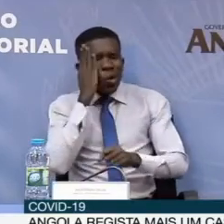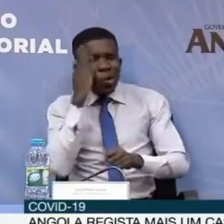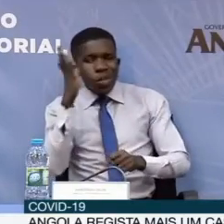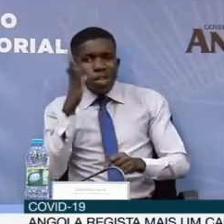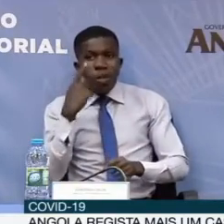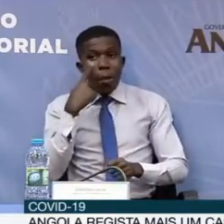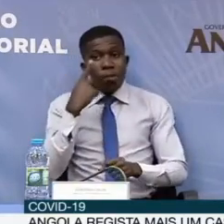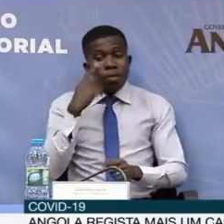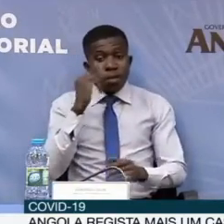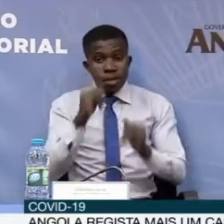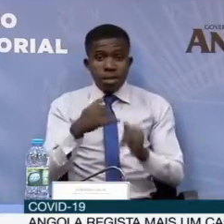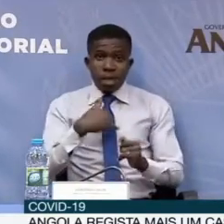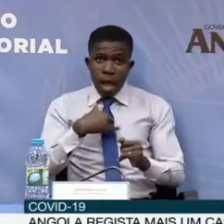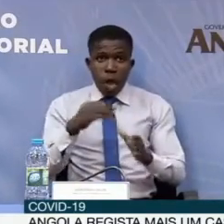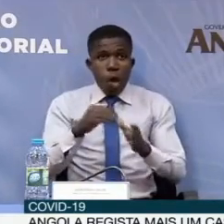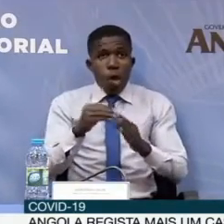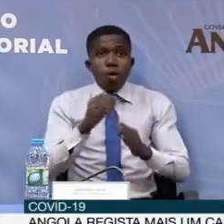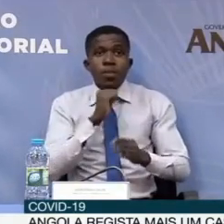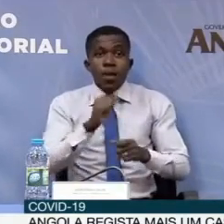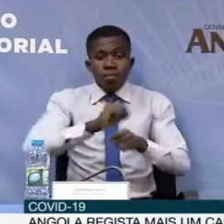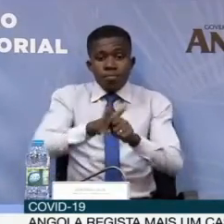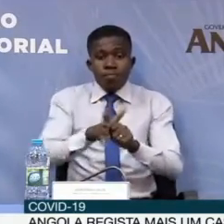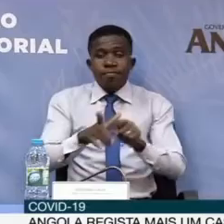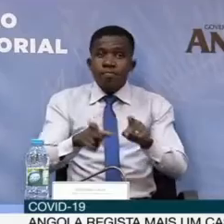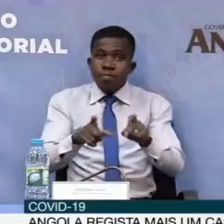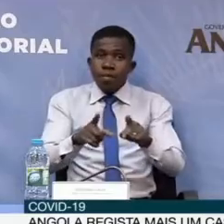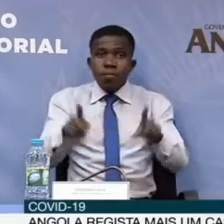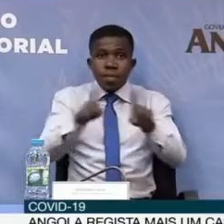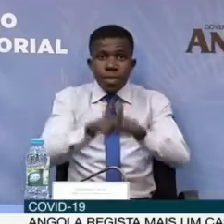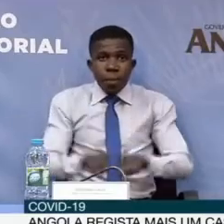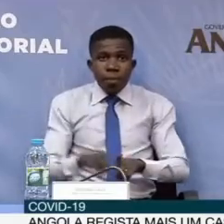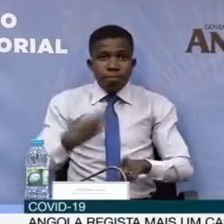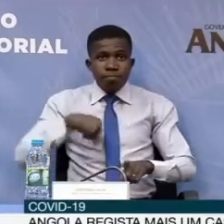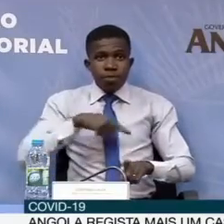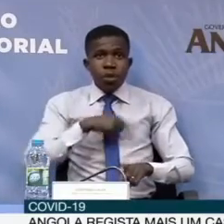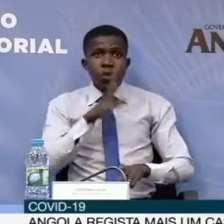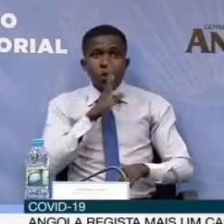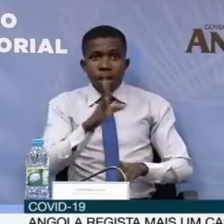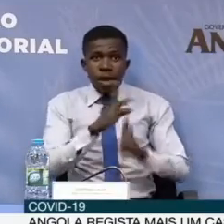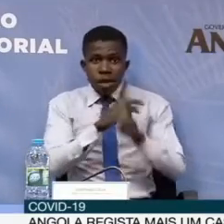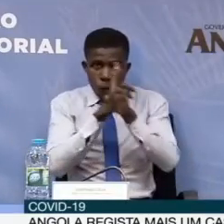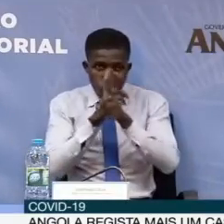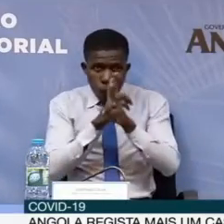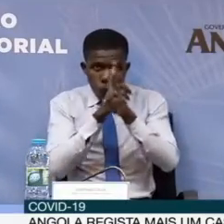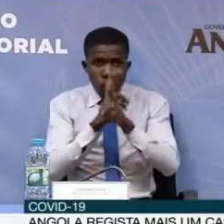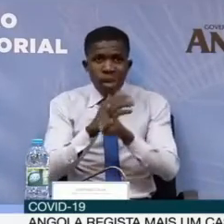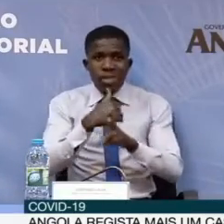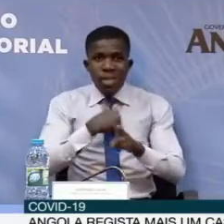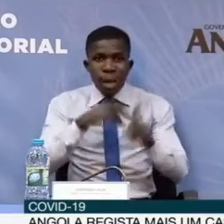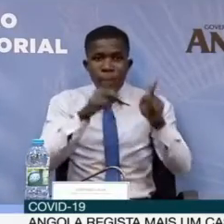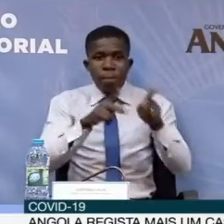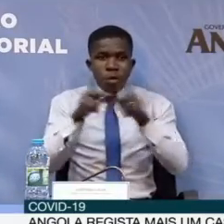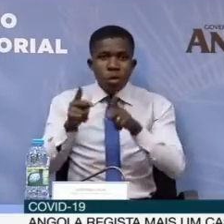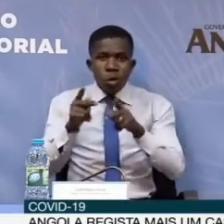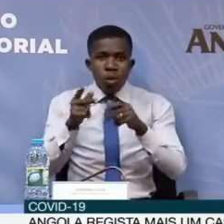em causa. Estão, neste caso, controlados e em seguimento